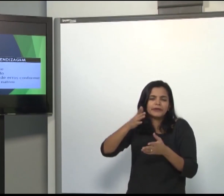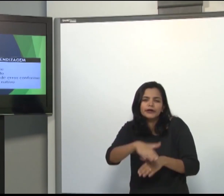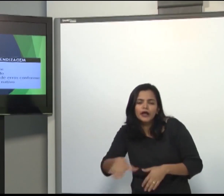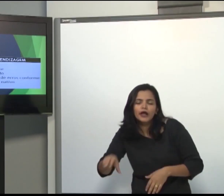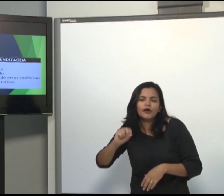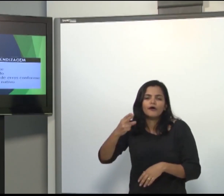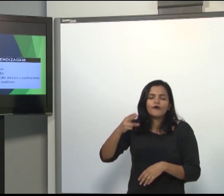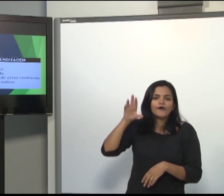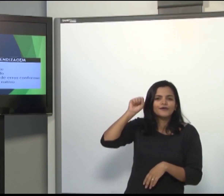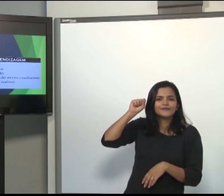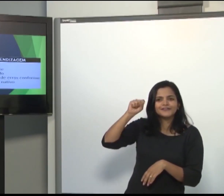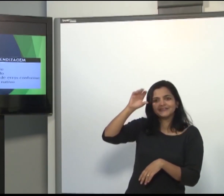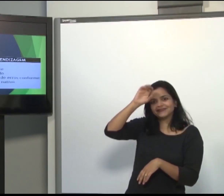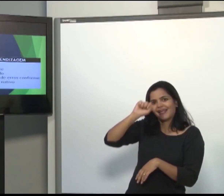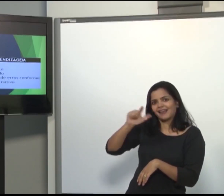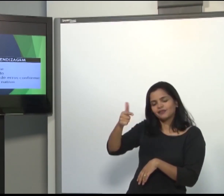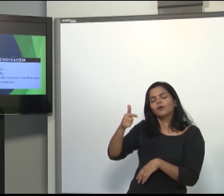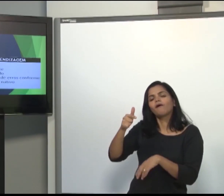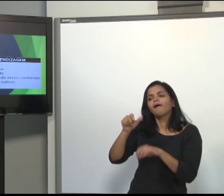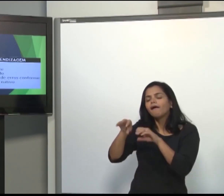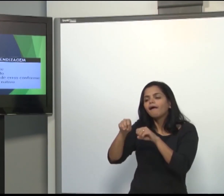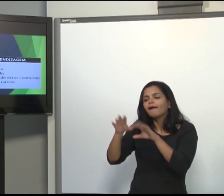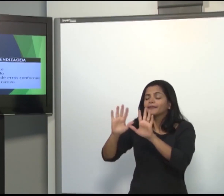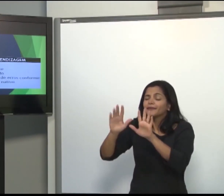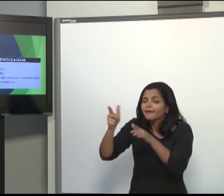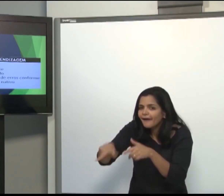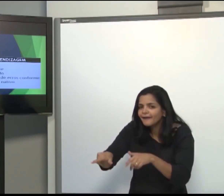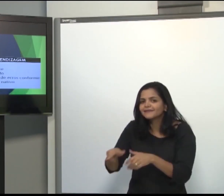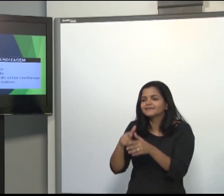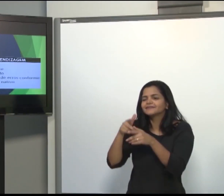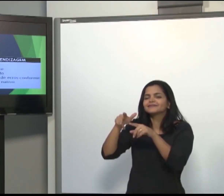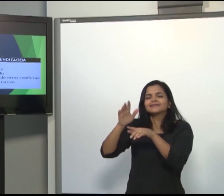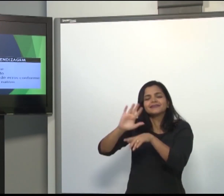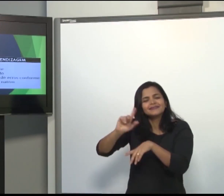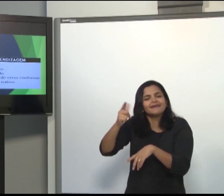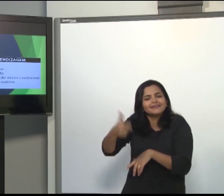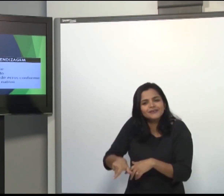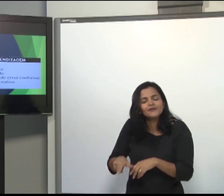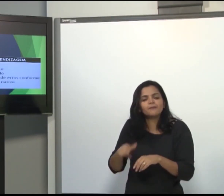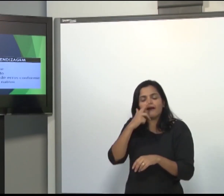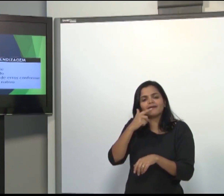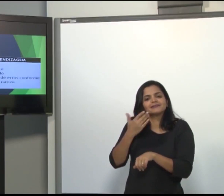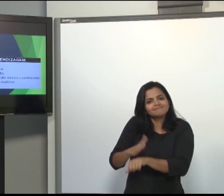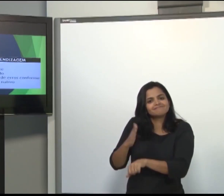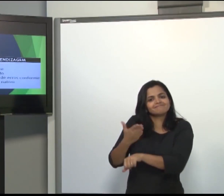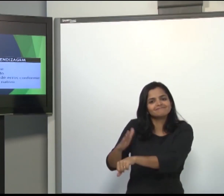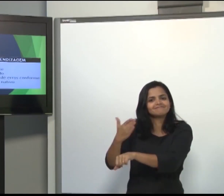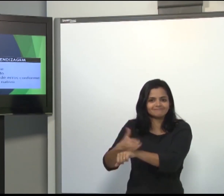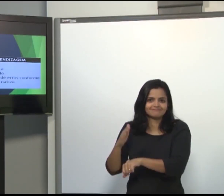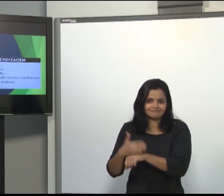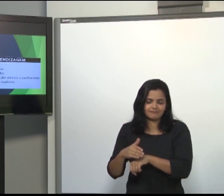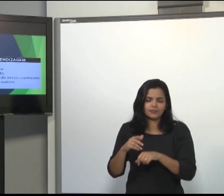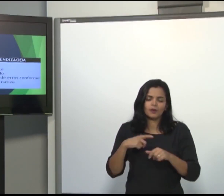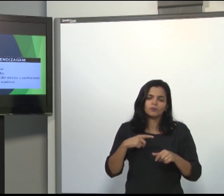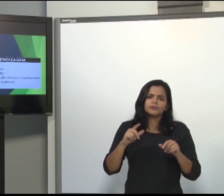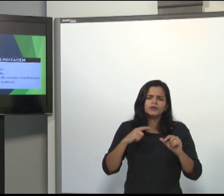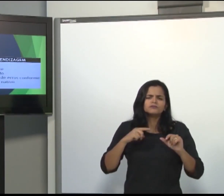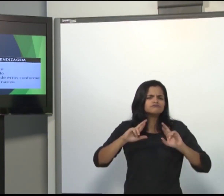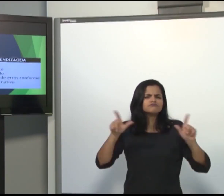crianças, ouvintes que estão aprendendo a L2, então há sempre o treino, a repetição. Então,